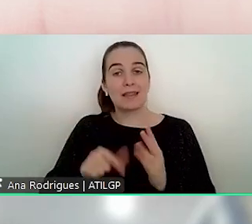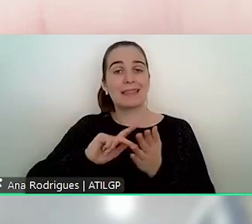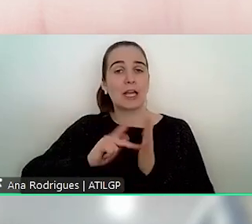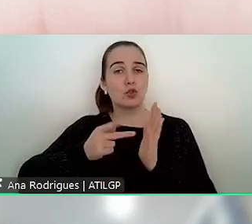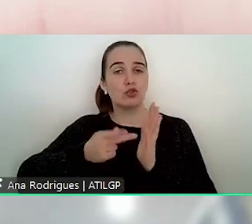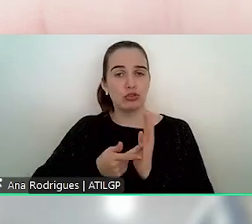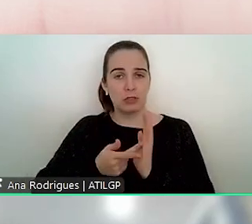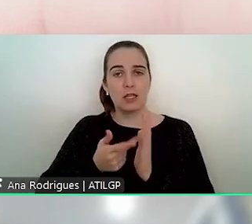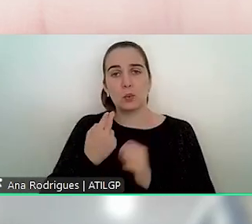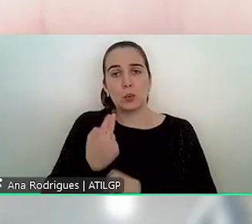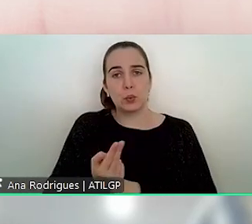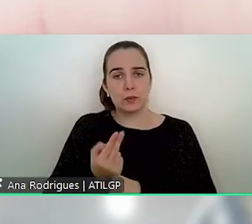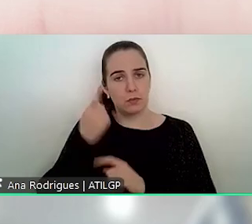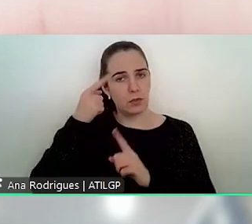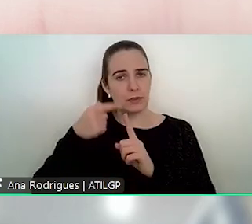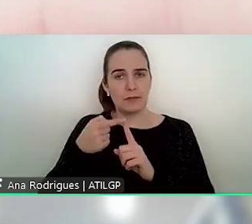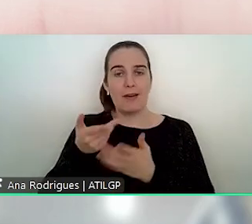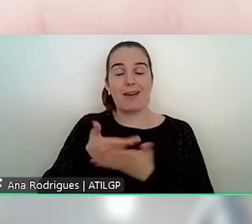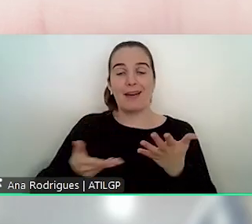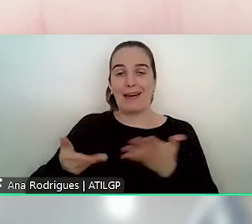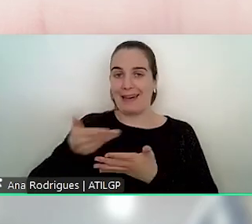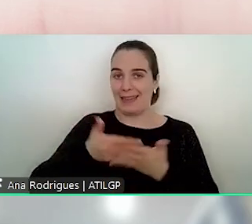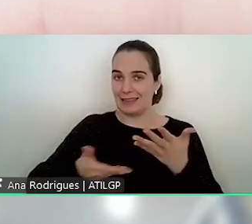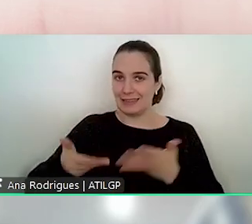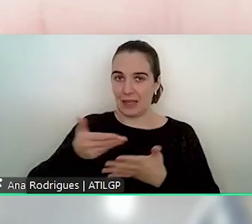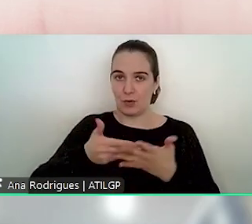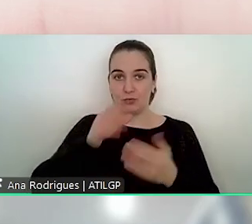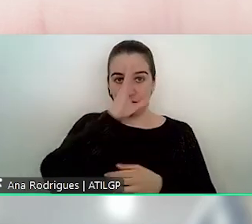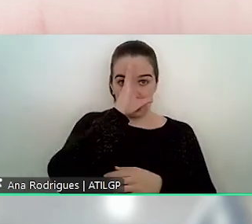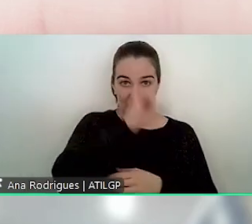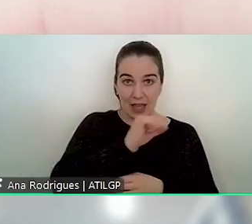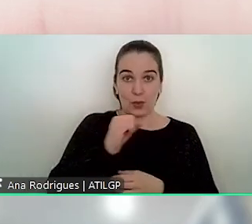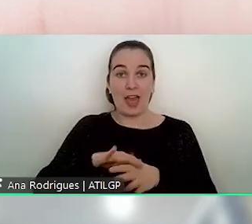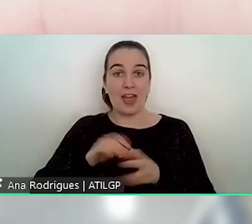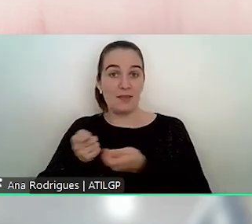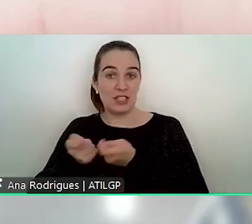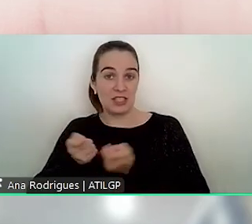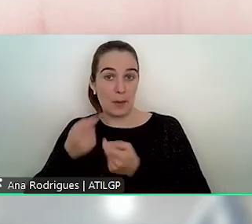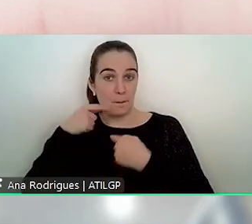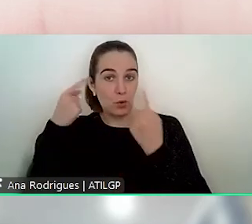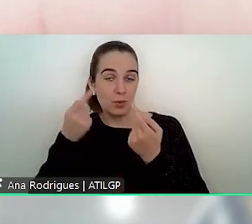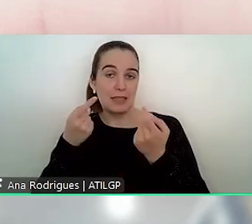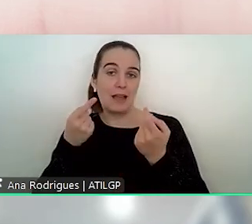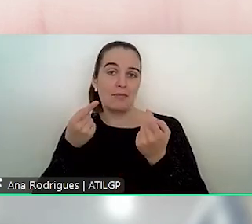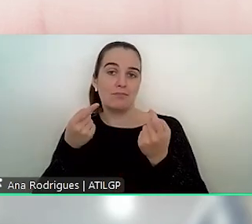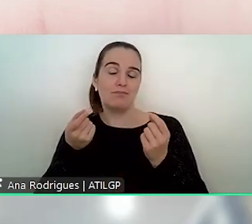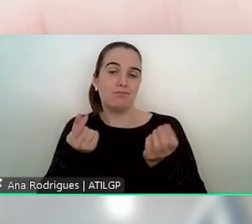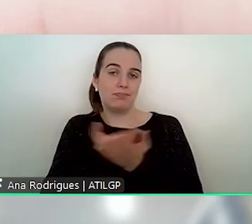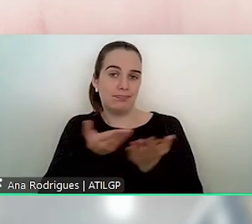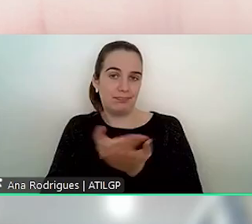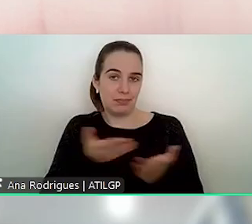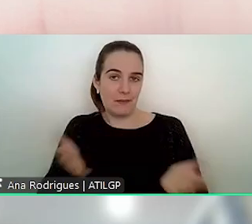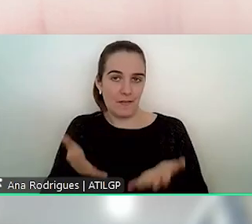tecnologias para promover a relação entre os Estados e as administrações públicas. Em